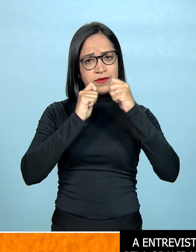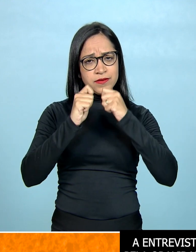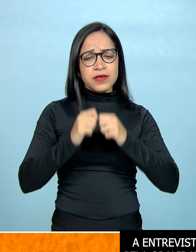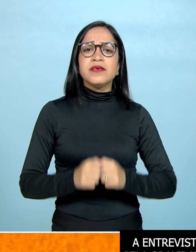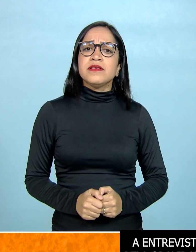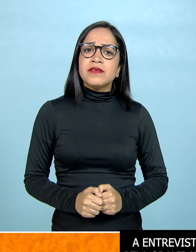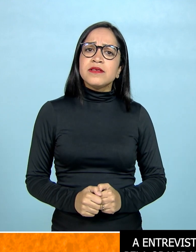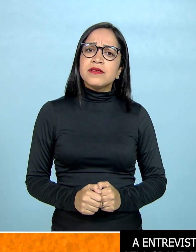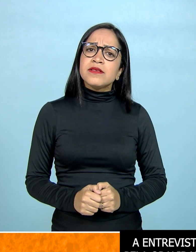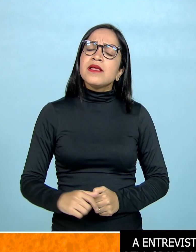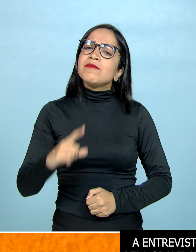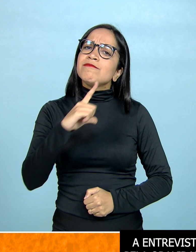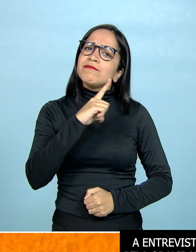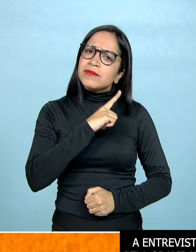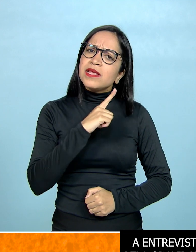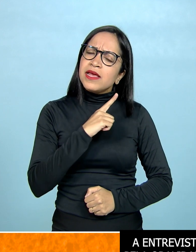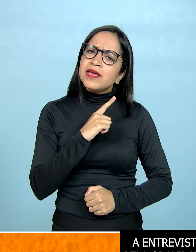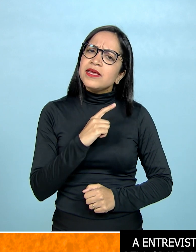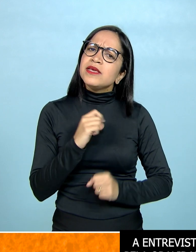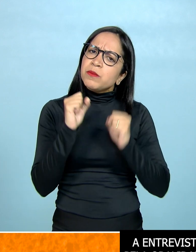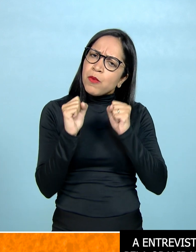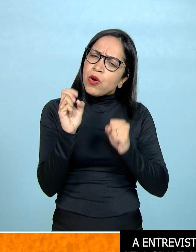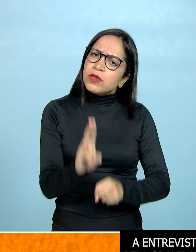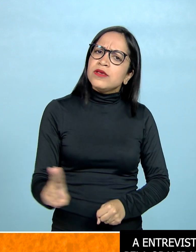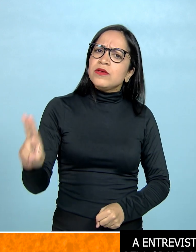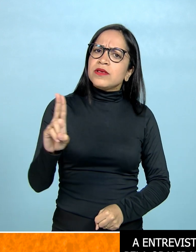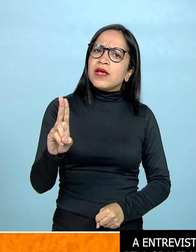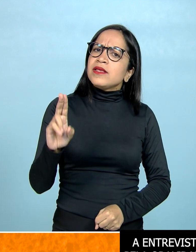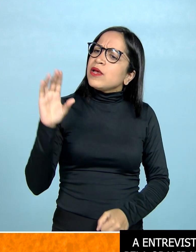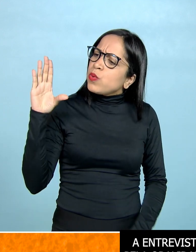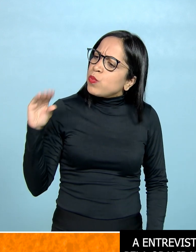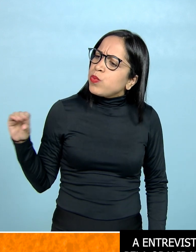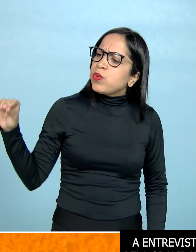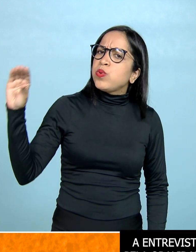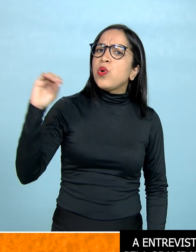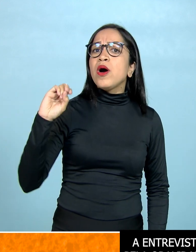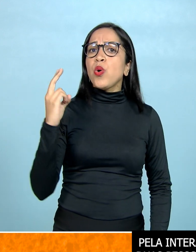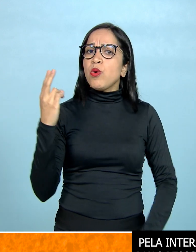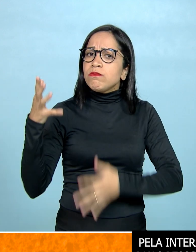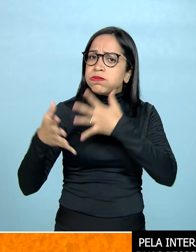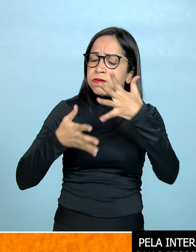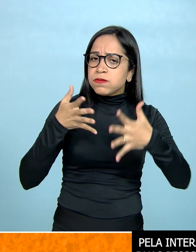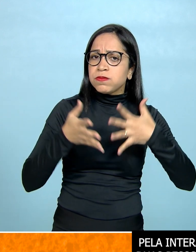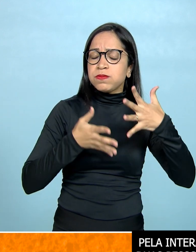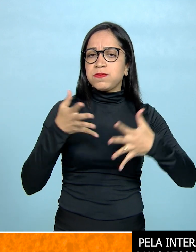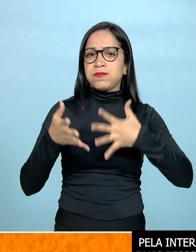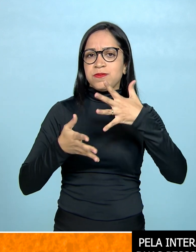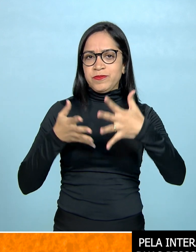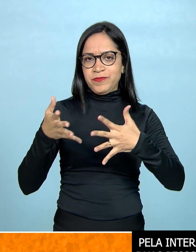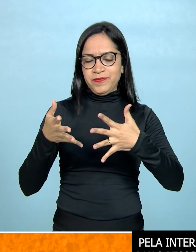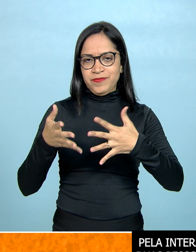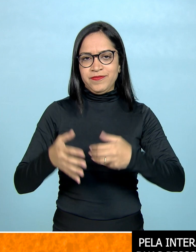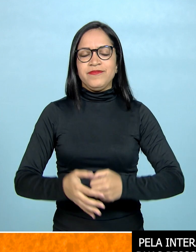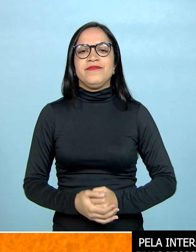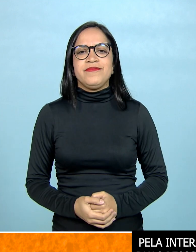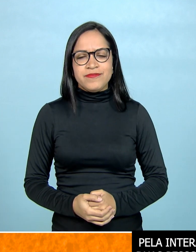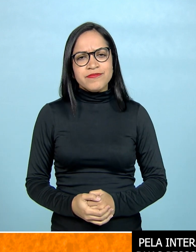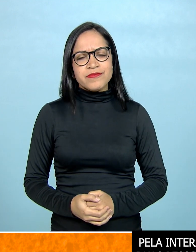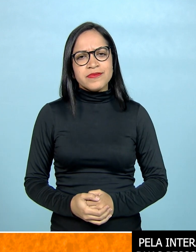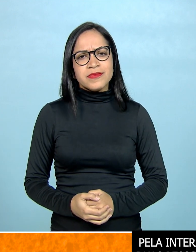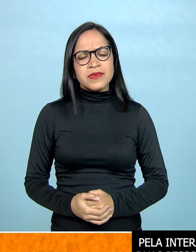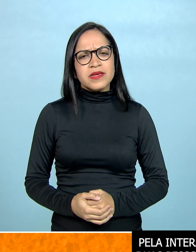A entrevista é marcada pela oralidade, produzida pela interação entre